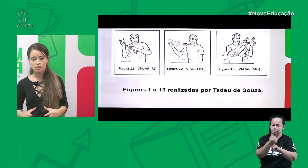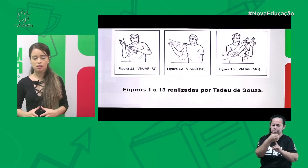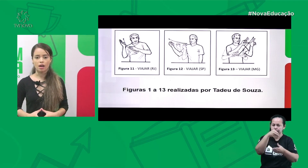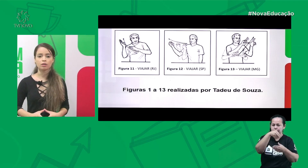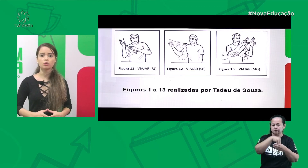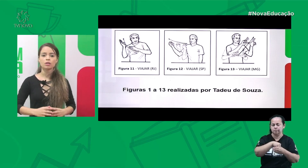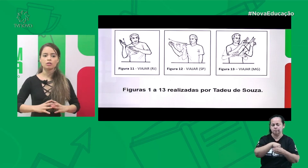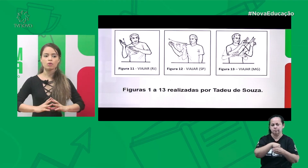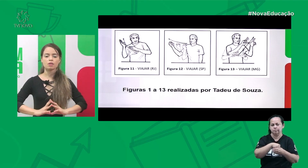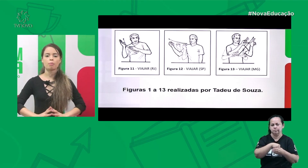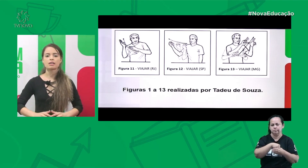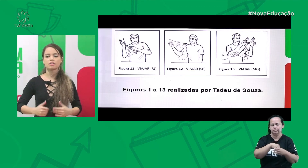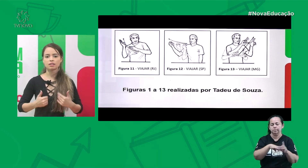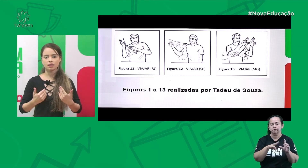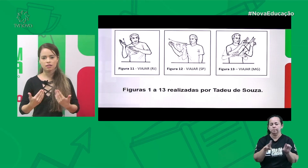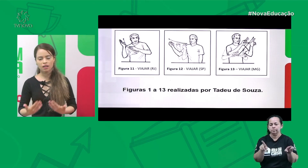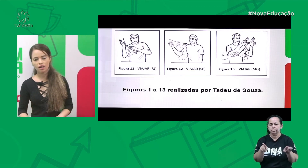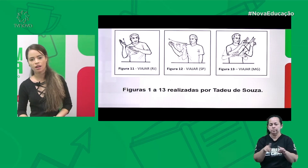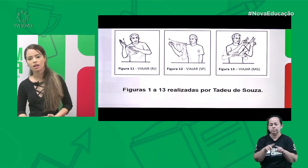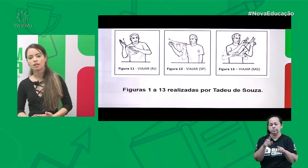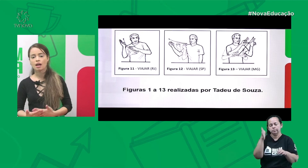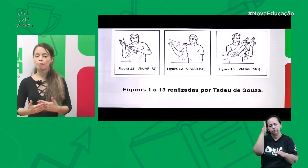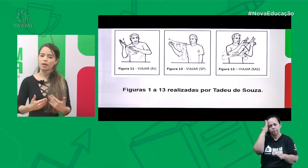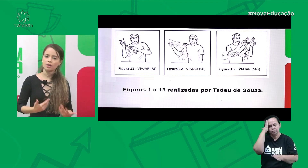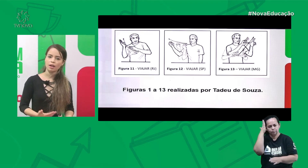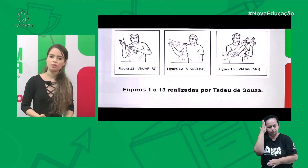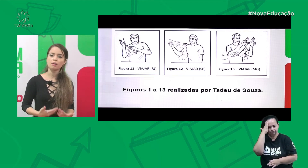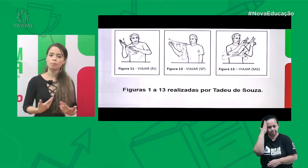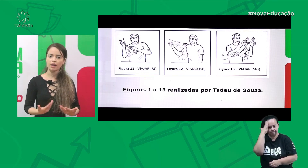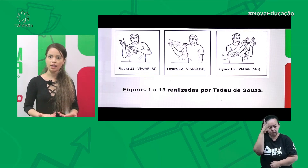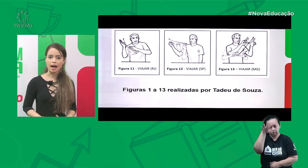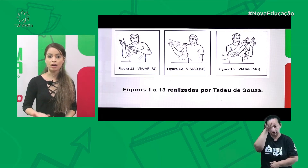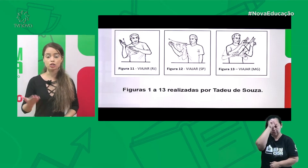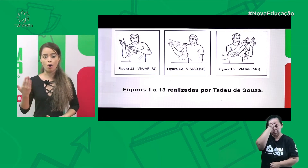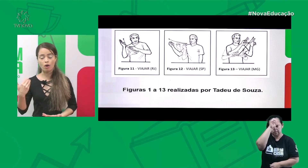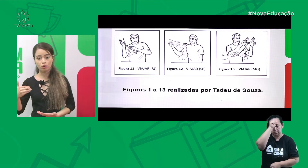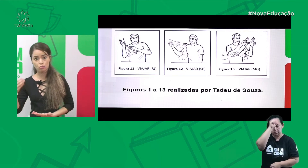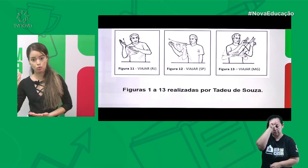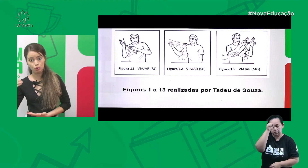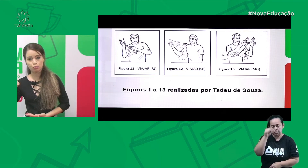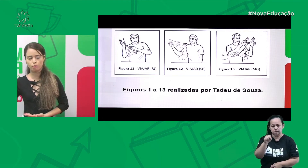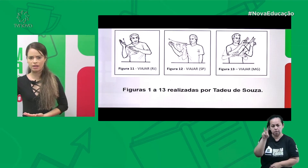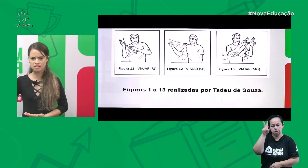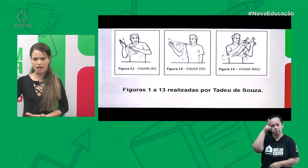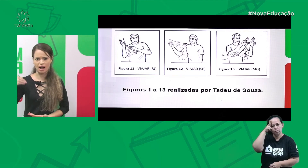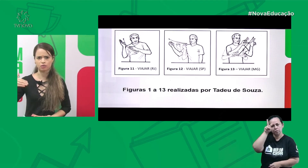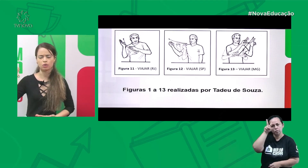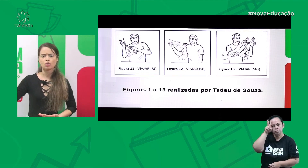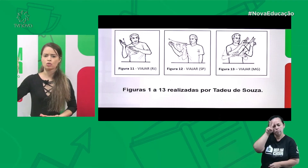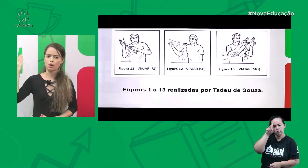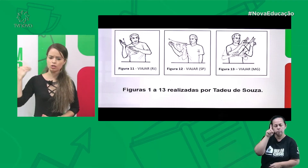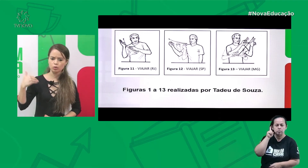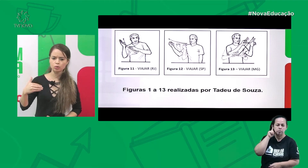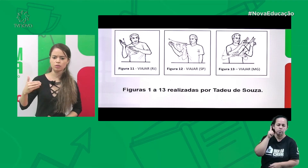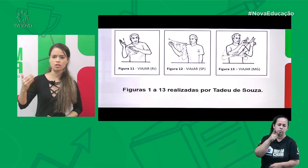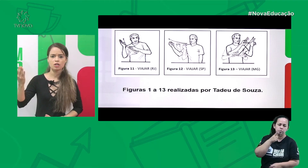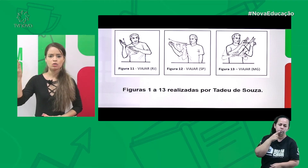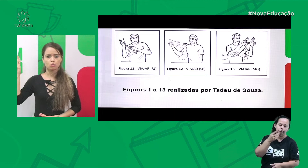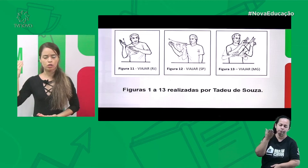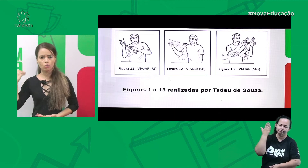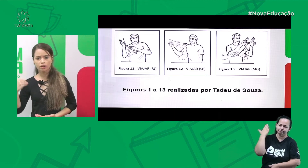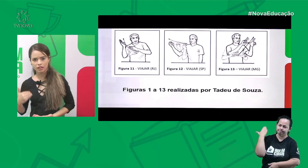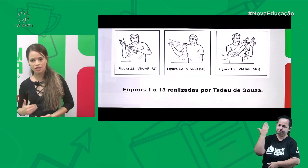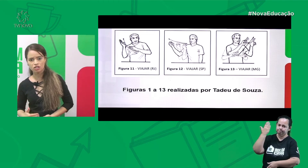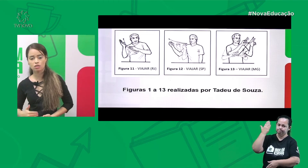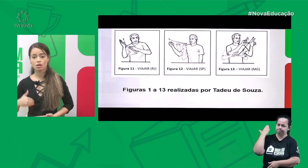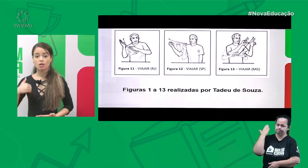sociedade, certo? E você passa a entender e aprender também a história do surdo no passado, suas lutas,